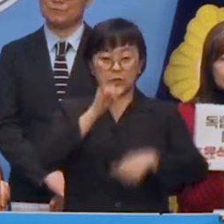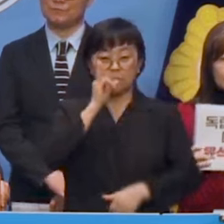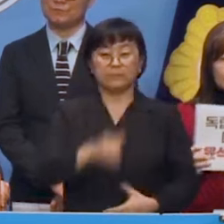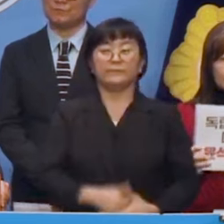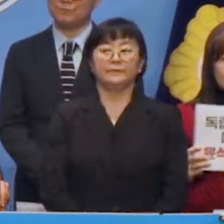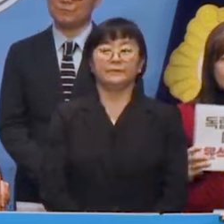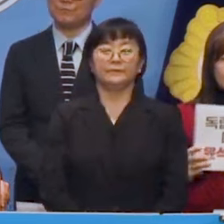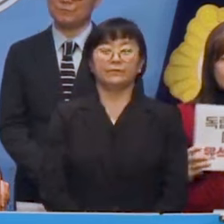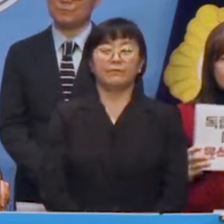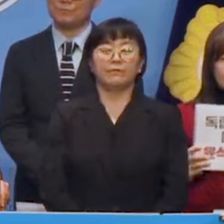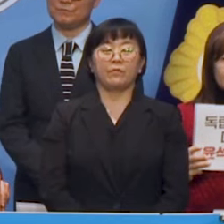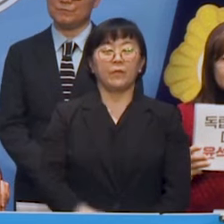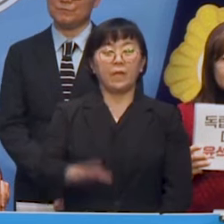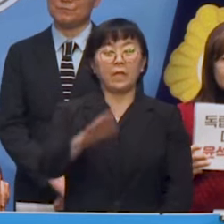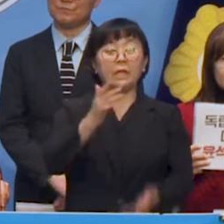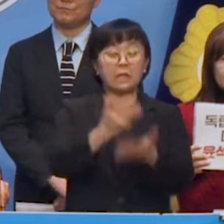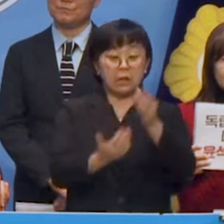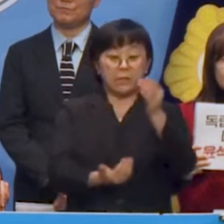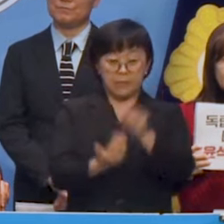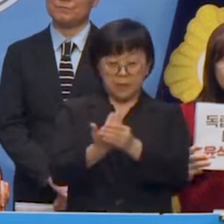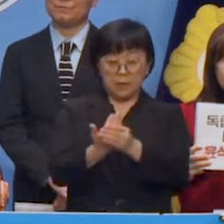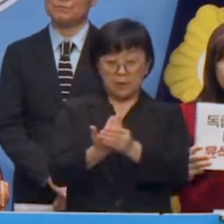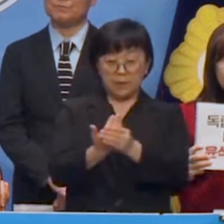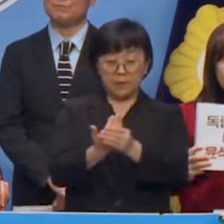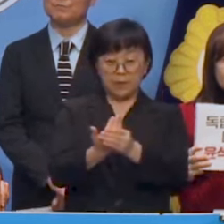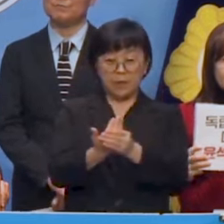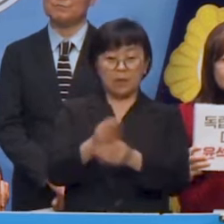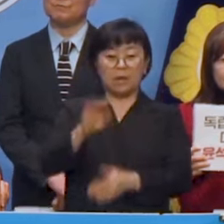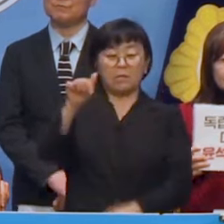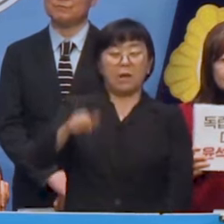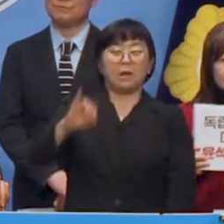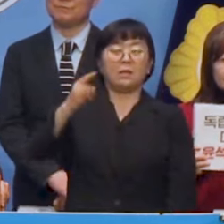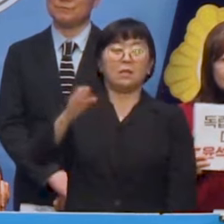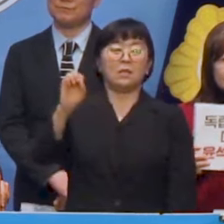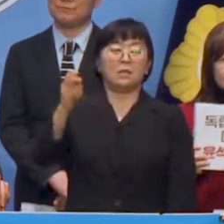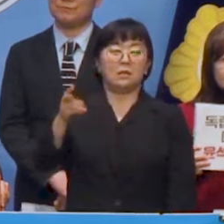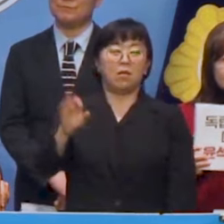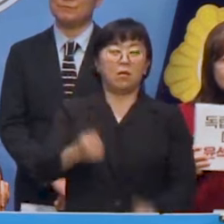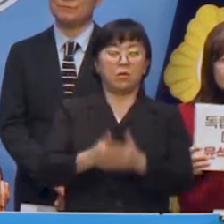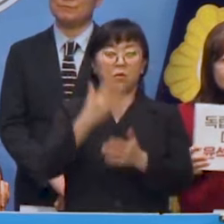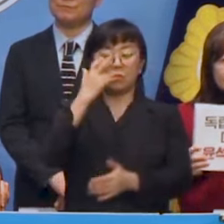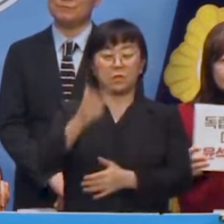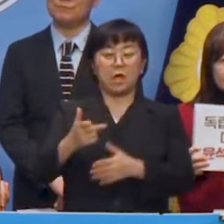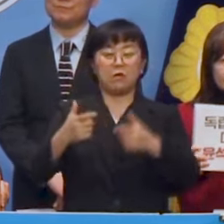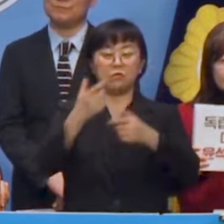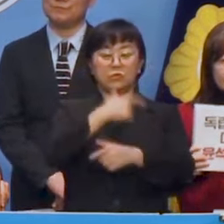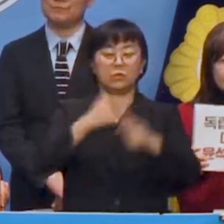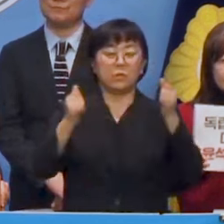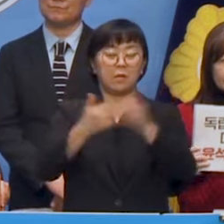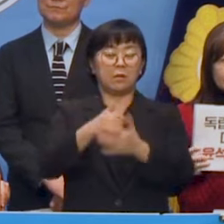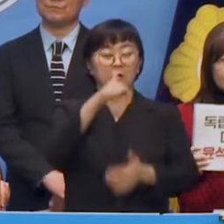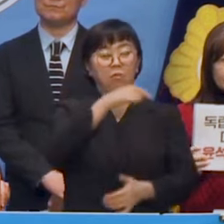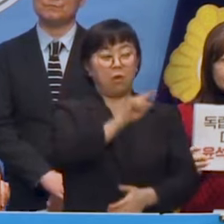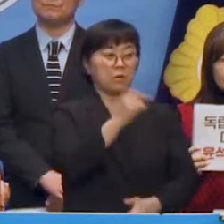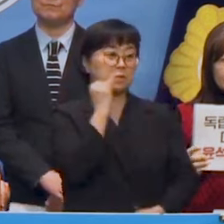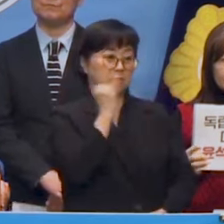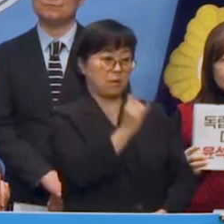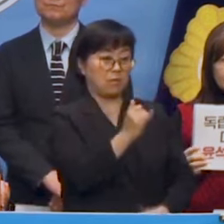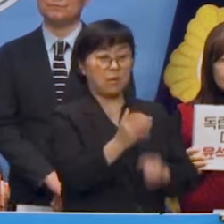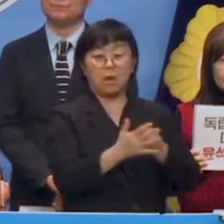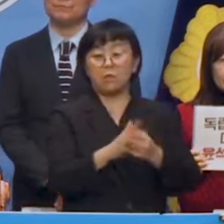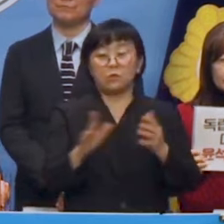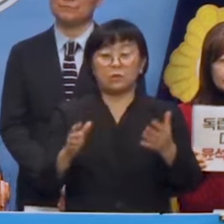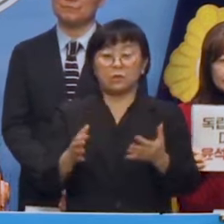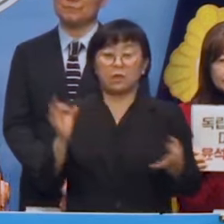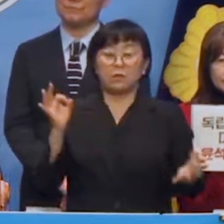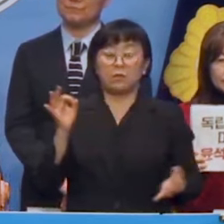되기도 했습니다. 이태원 참사 당시 박희영 용산구청장은 권영세에게 전화한 것 외에는